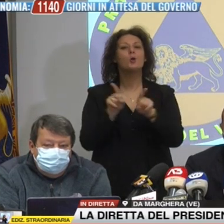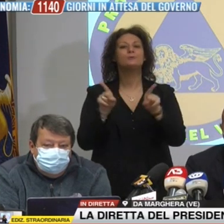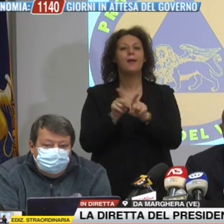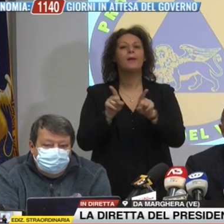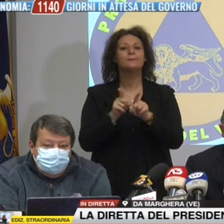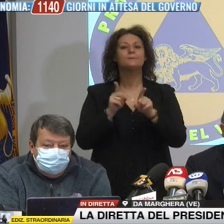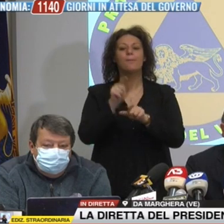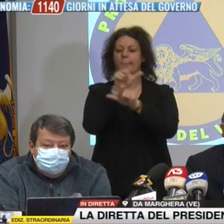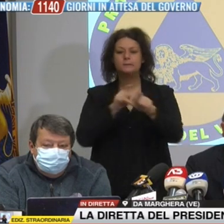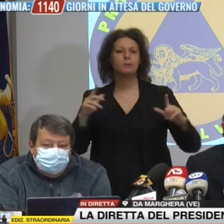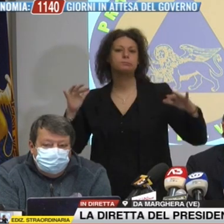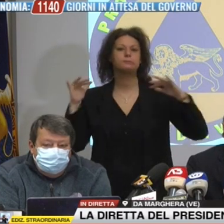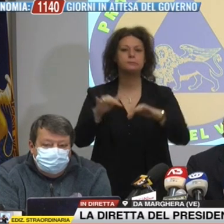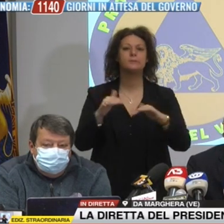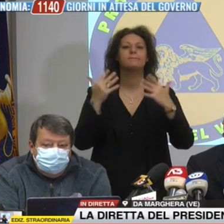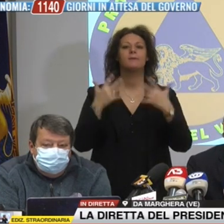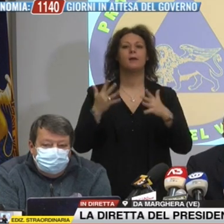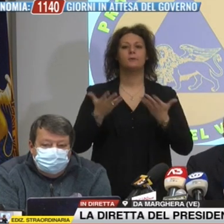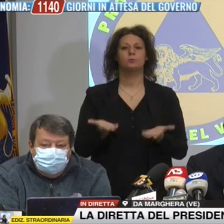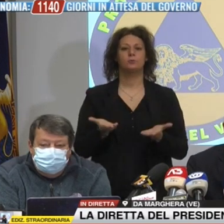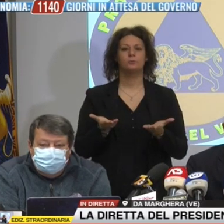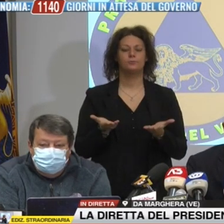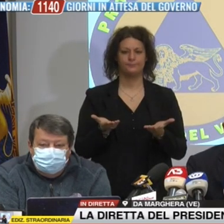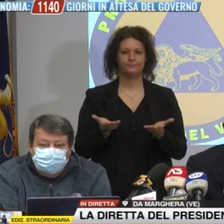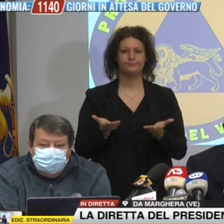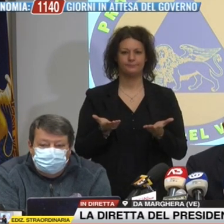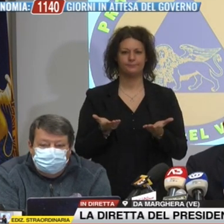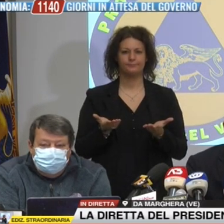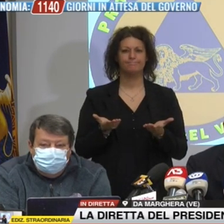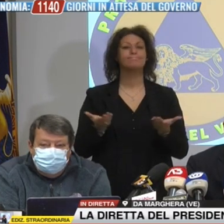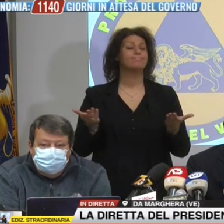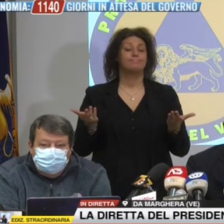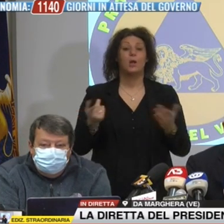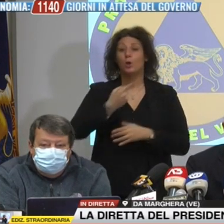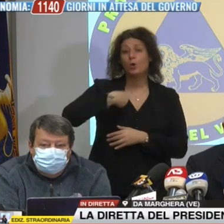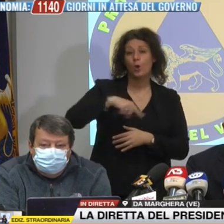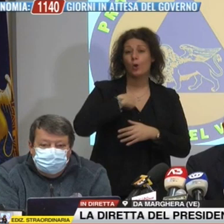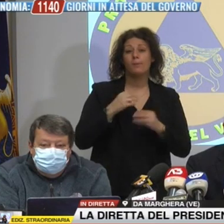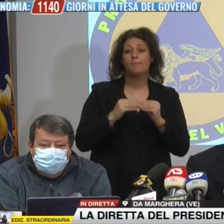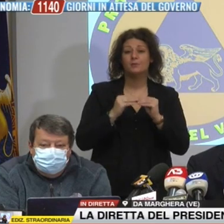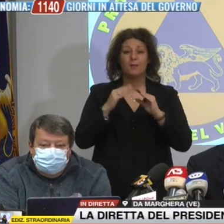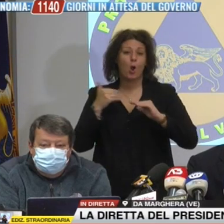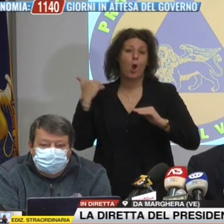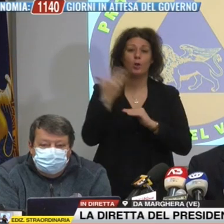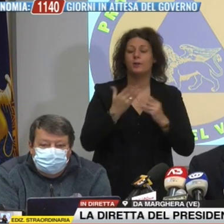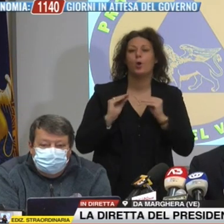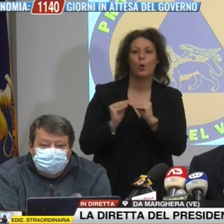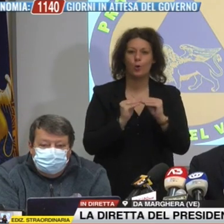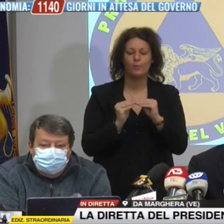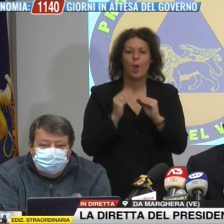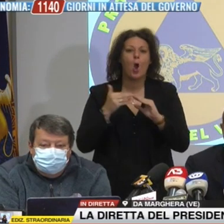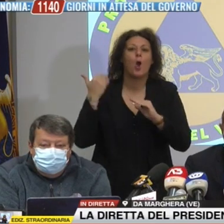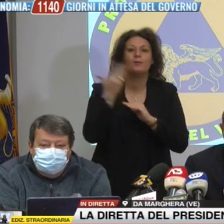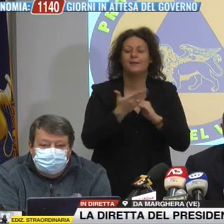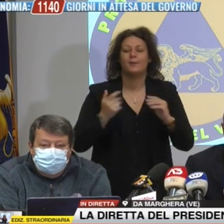stato. E capite che oltre il muro del suono non si va. In fisica lo si studia questo. Nel